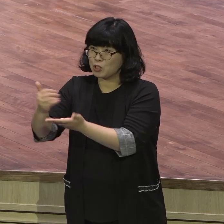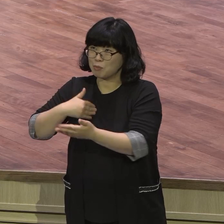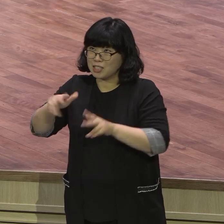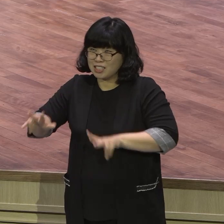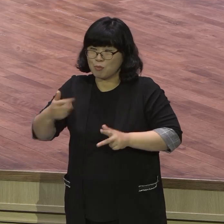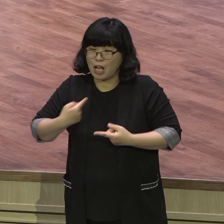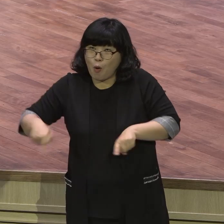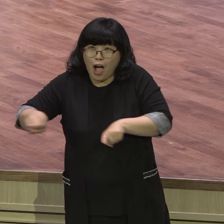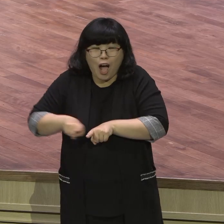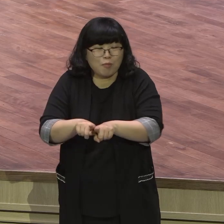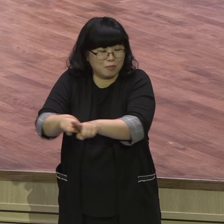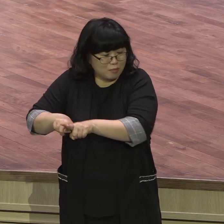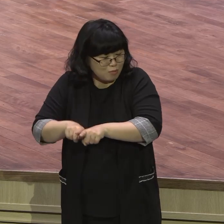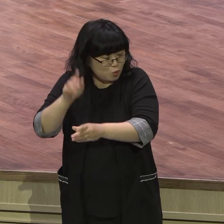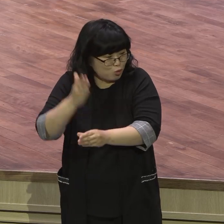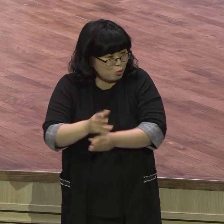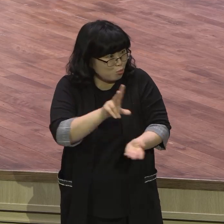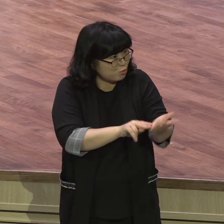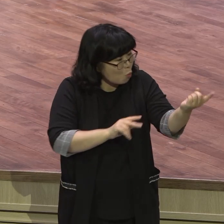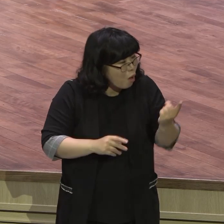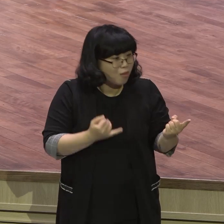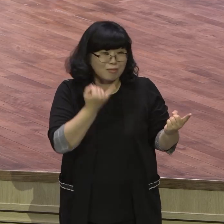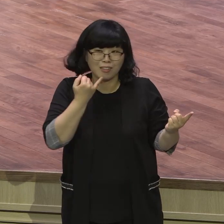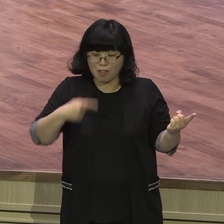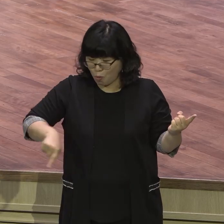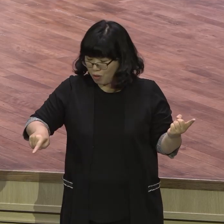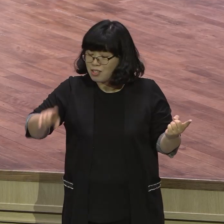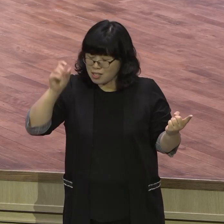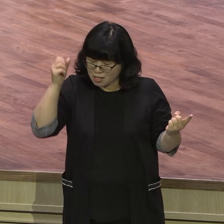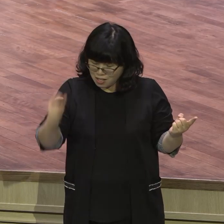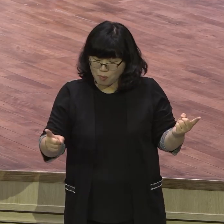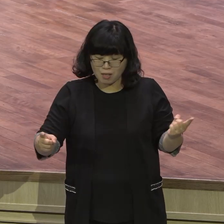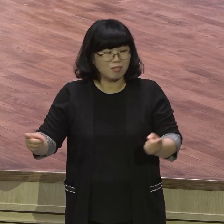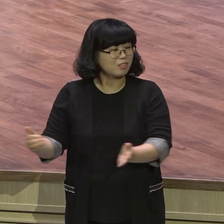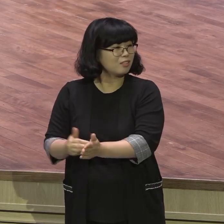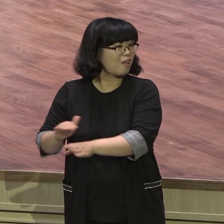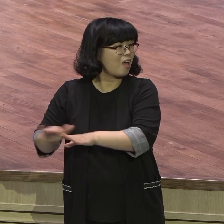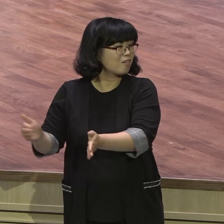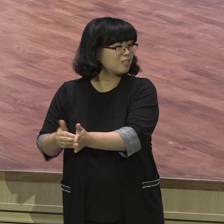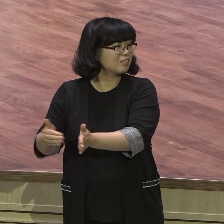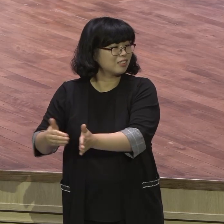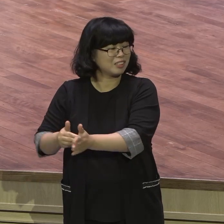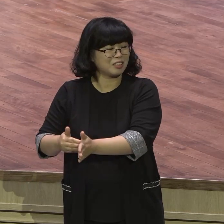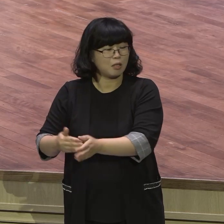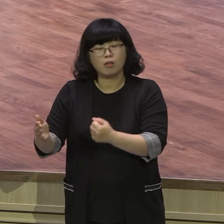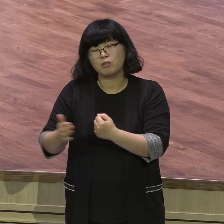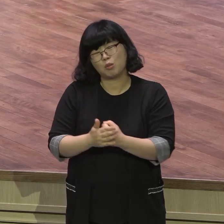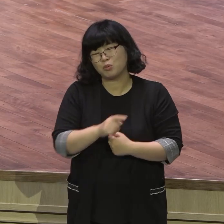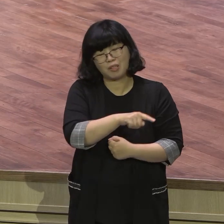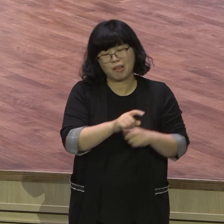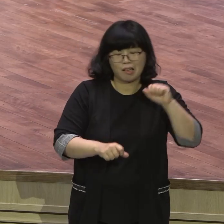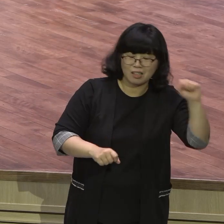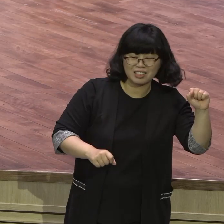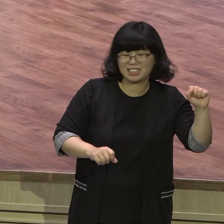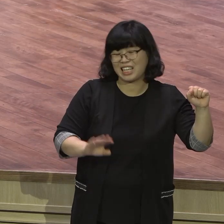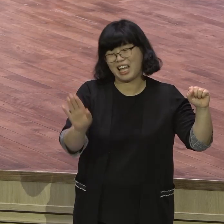그러면 어떻게 돼요 우리의 삶이 하나님 편에 서 있는 삶이에요 세상 편 아니에요